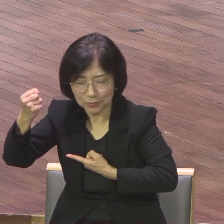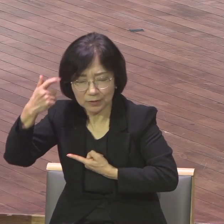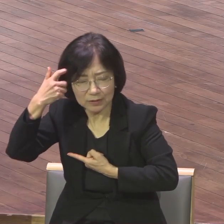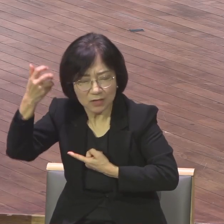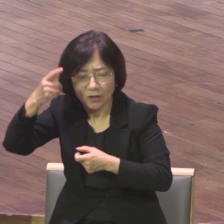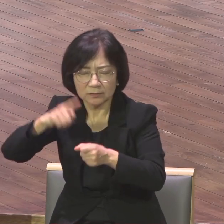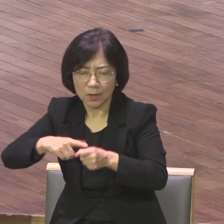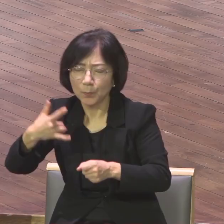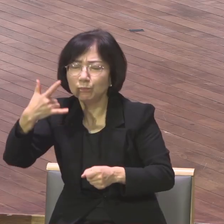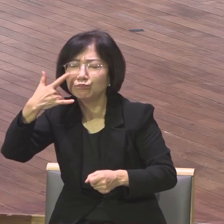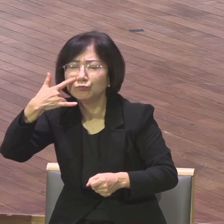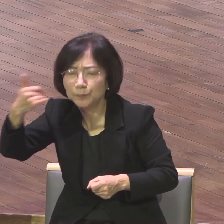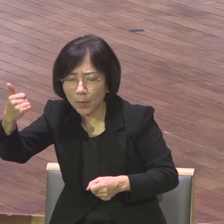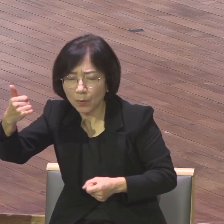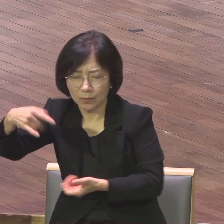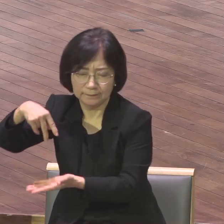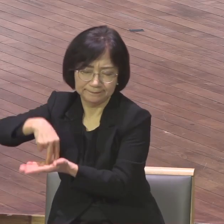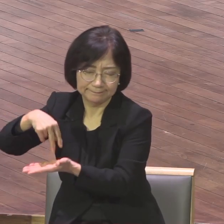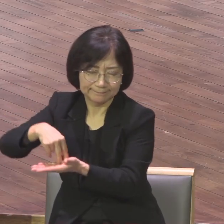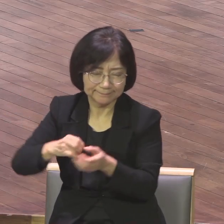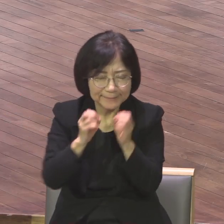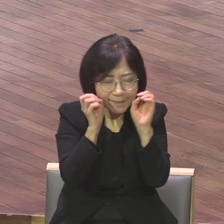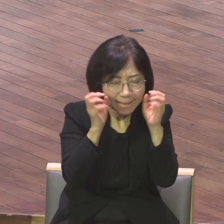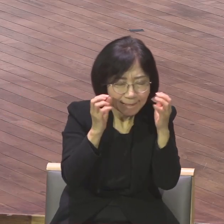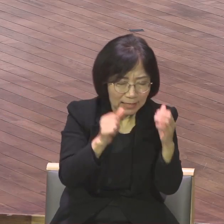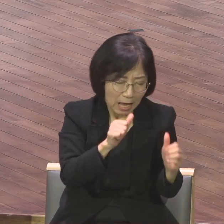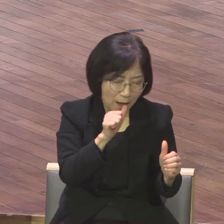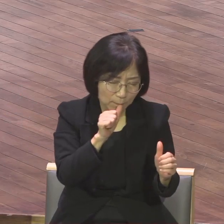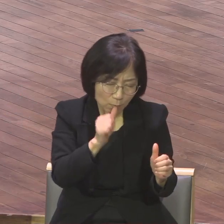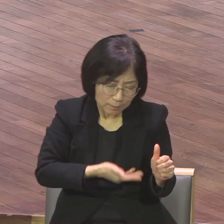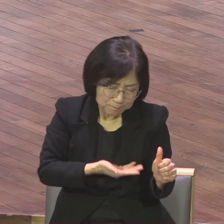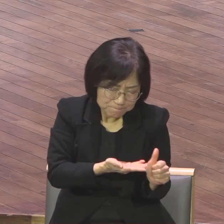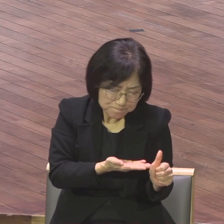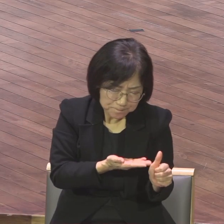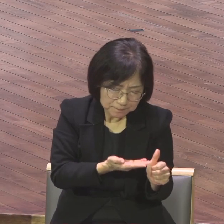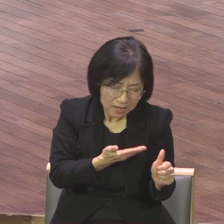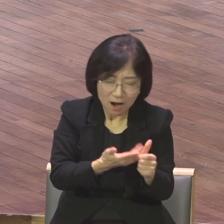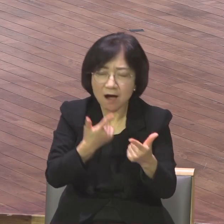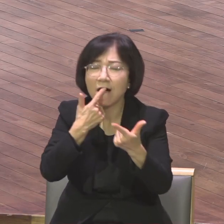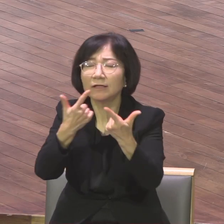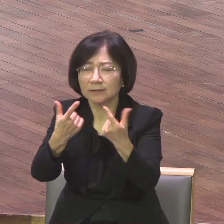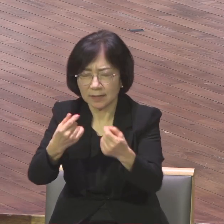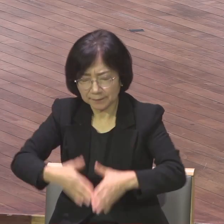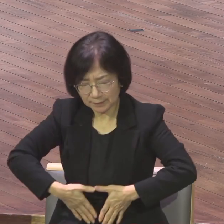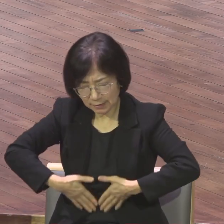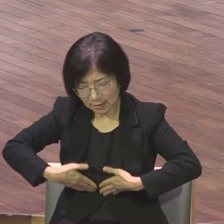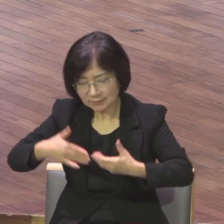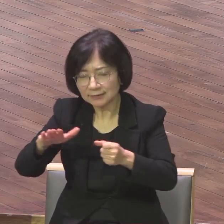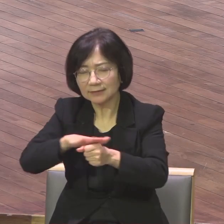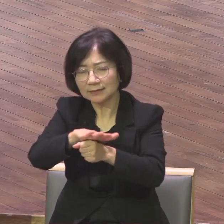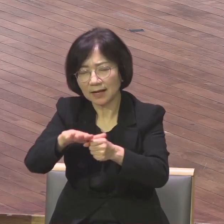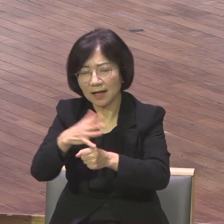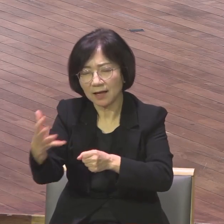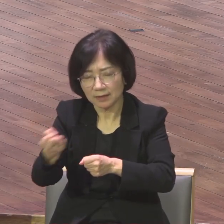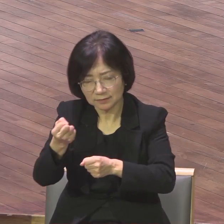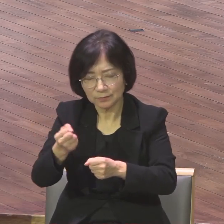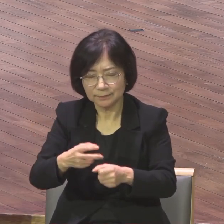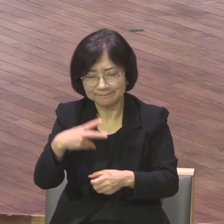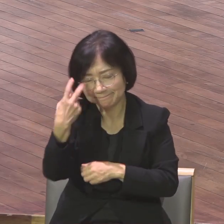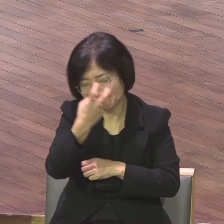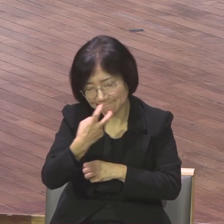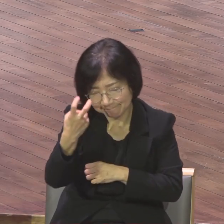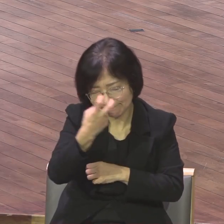바울처럼 정말 갓난 아이를 먹이는 그 유모처럼 그런 따뜻한 사랑으로 모든 사람을 돌보며